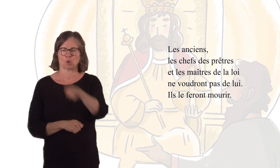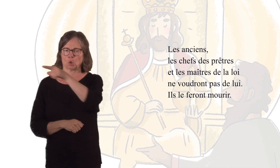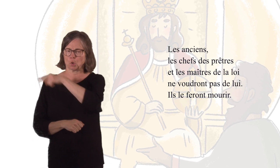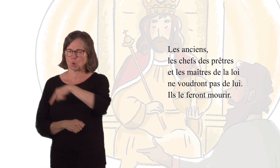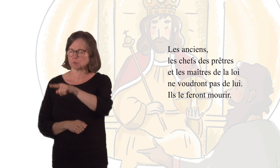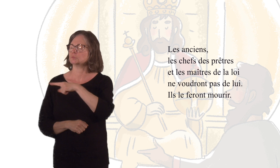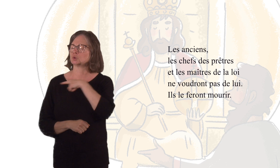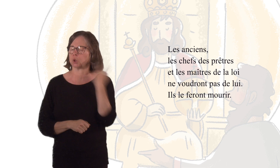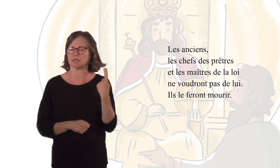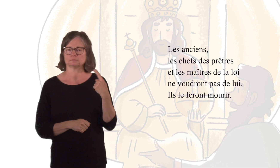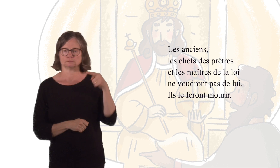Ils le feront mourir.